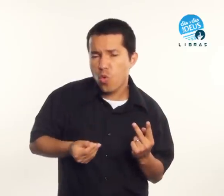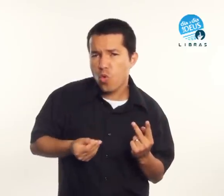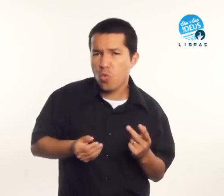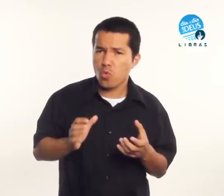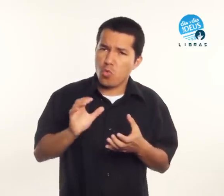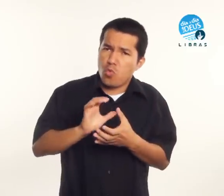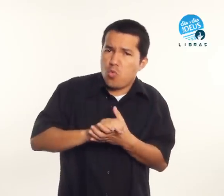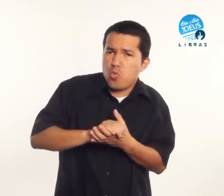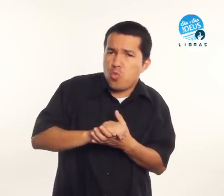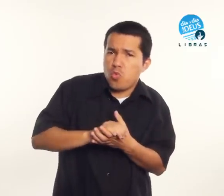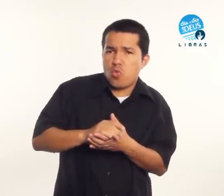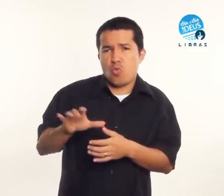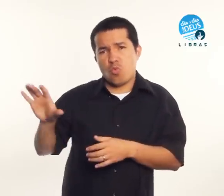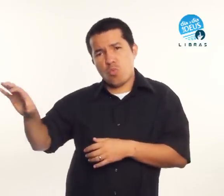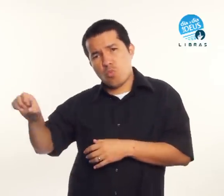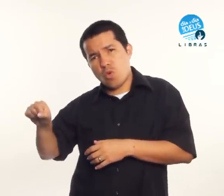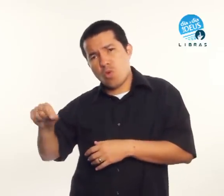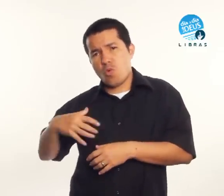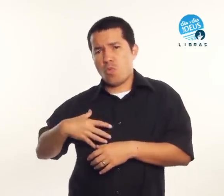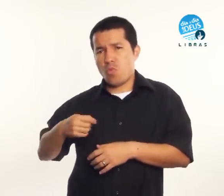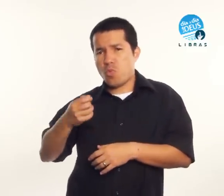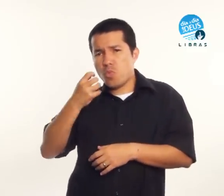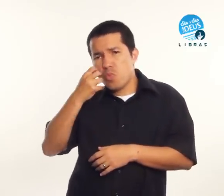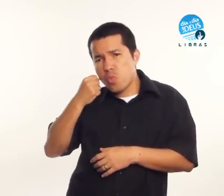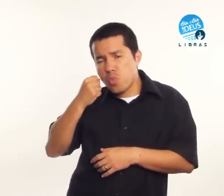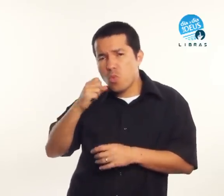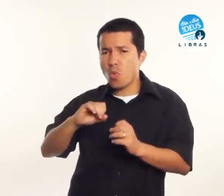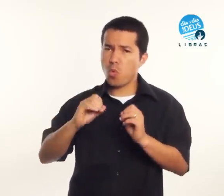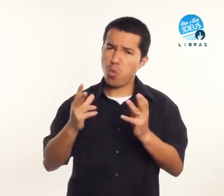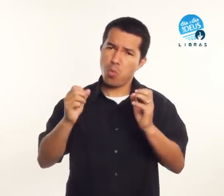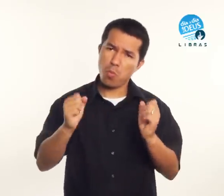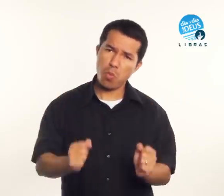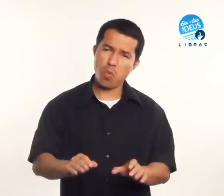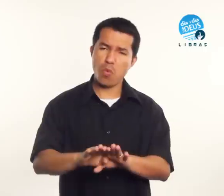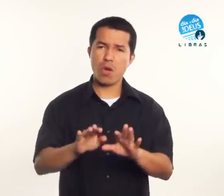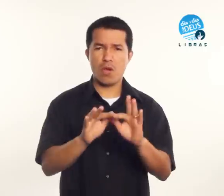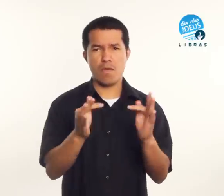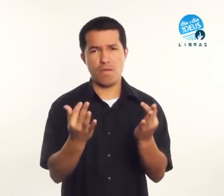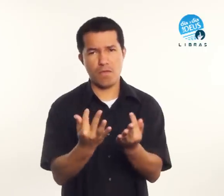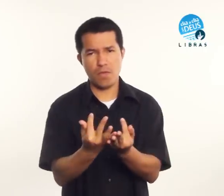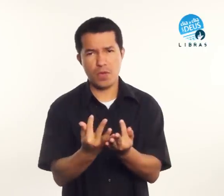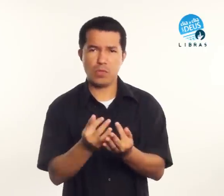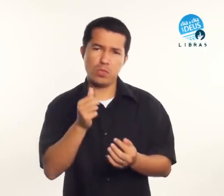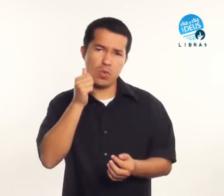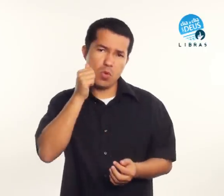que viva numa outra casa, porque eles não querem ter problemas